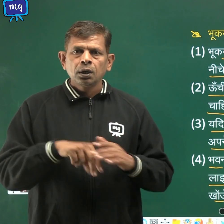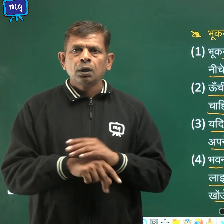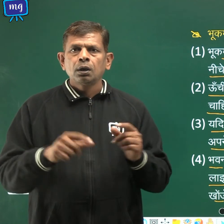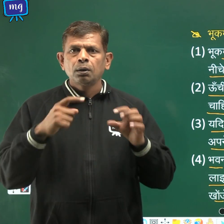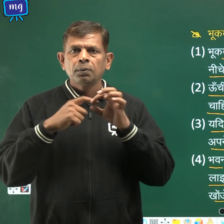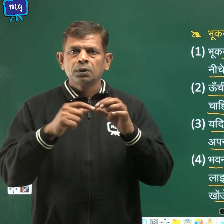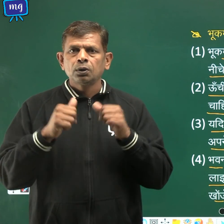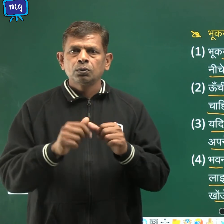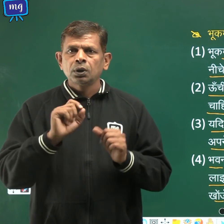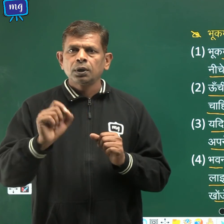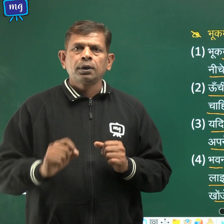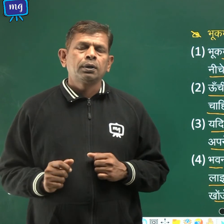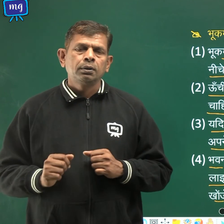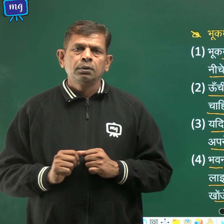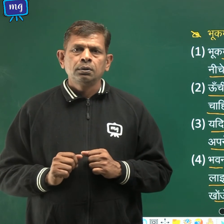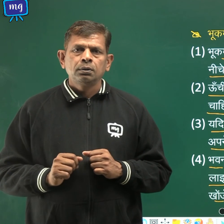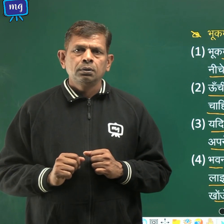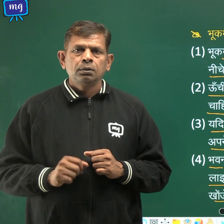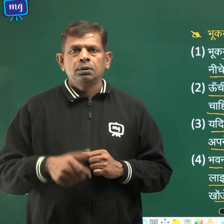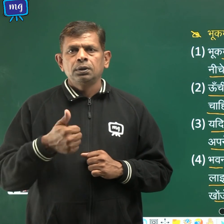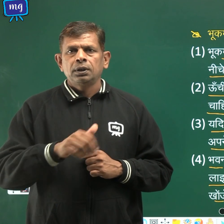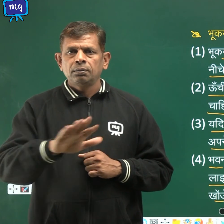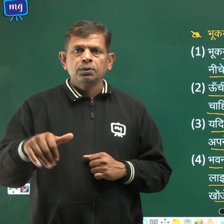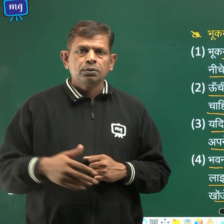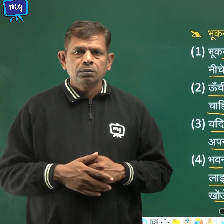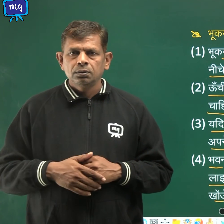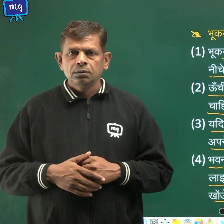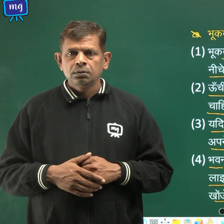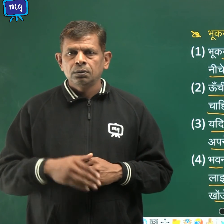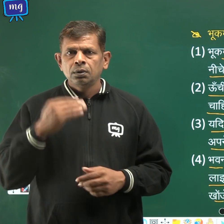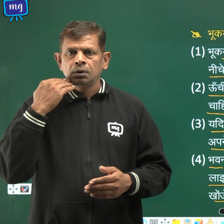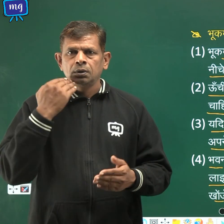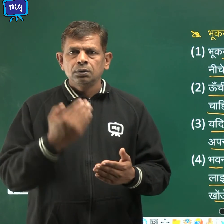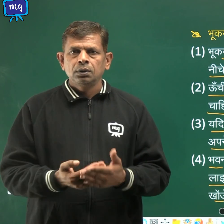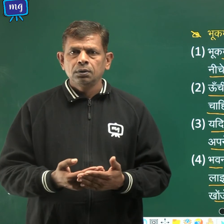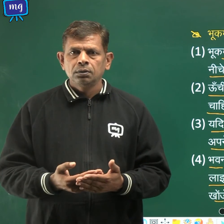प्रश्नोत्तर करेंगे। ठीक है बच्चों, धन्यवाद।